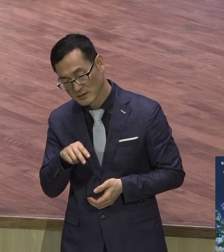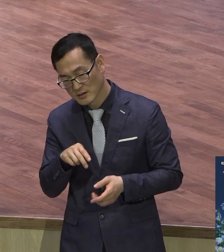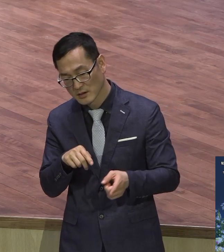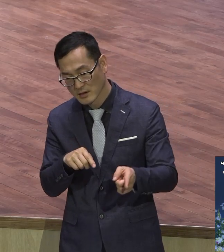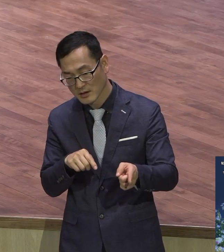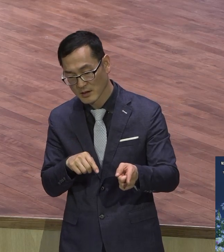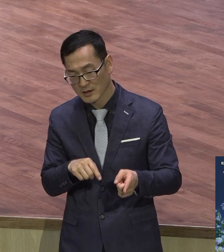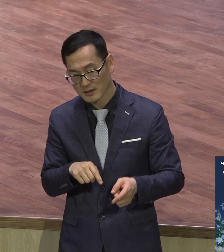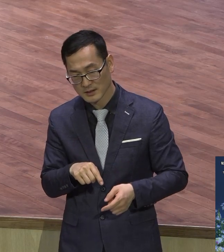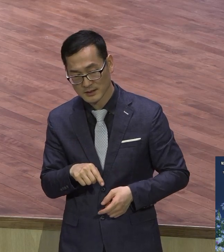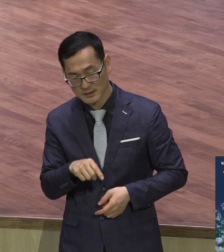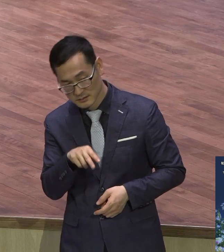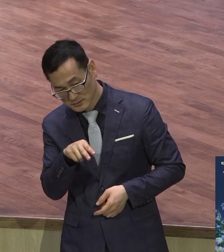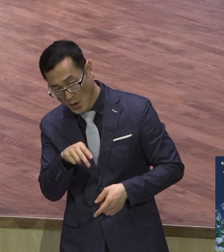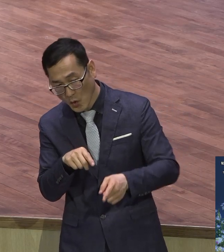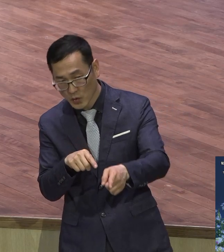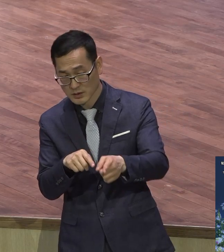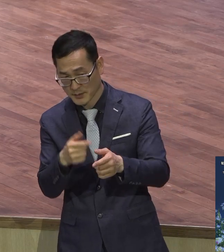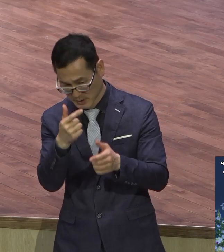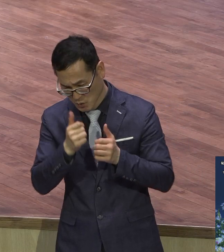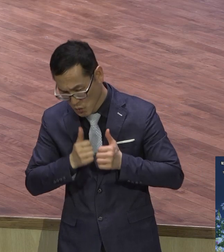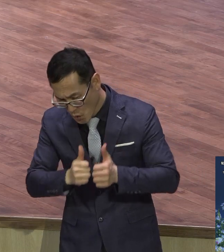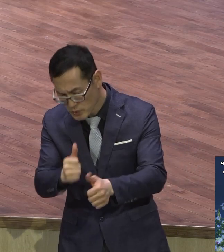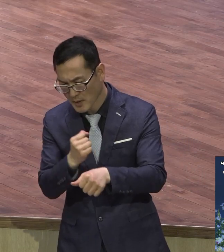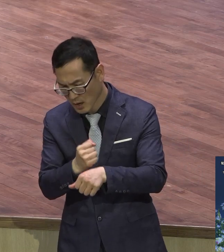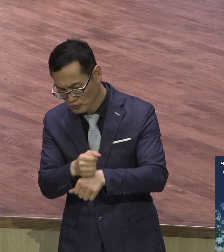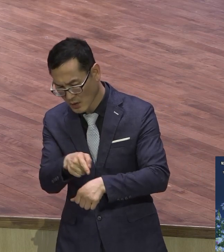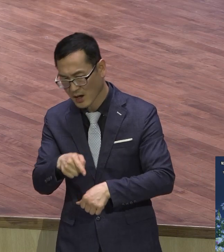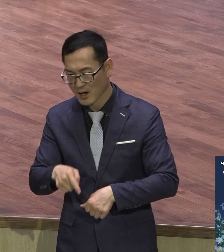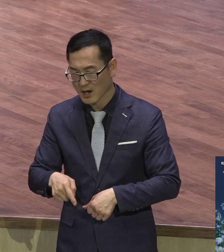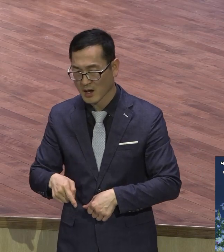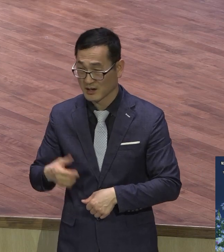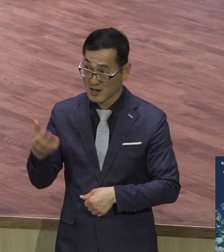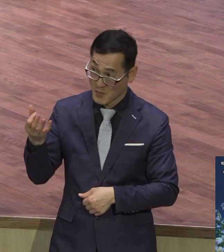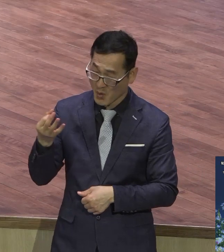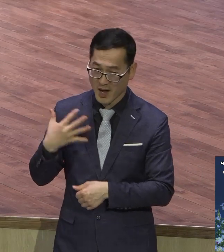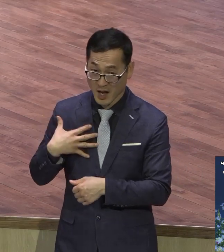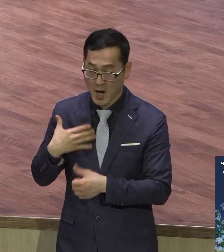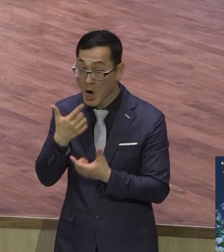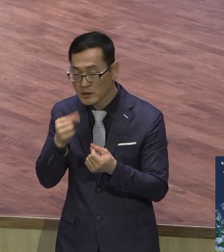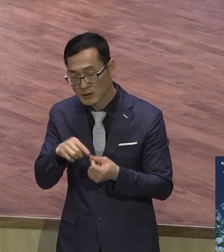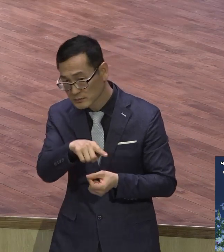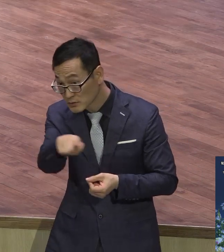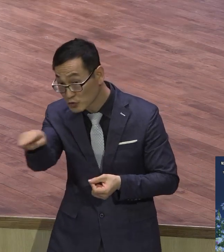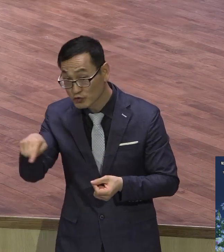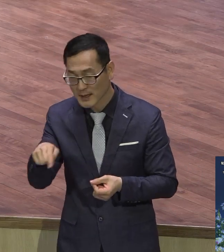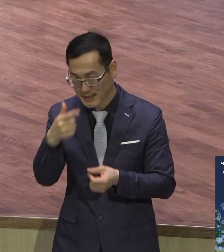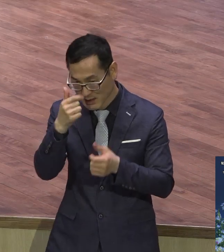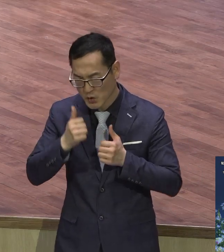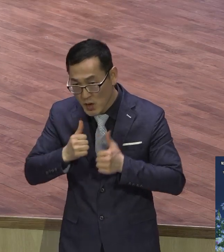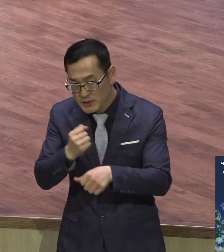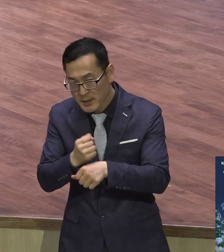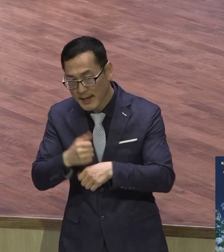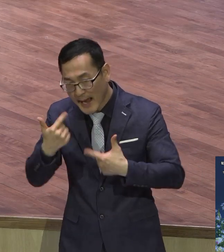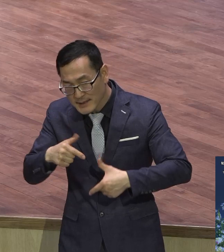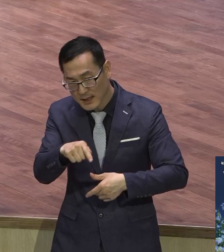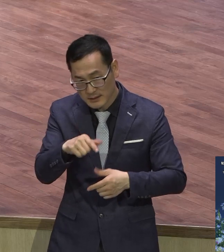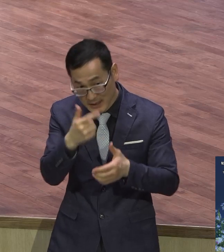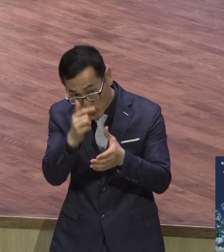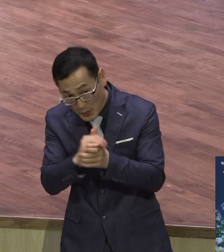닉네임이 기도하는 사람 전동한 사람 그렇게 붙어 다녔어요. 그 정도 되면요. 하나님 평생